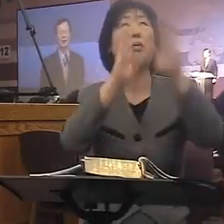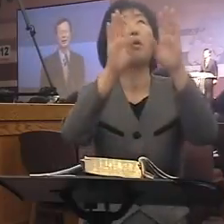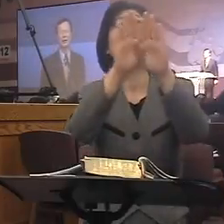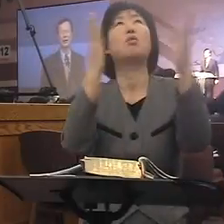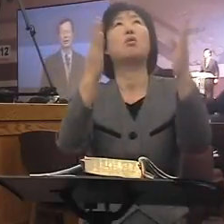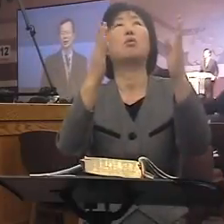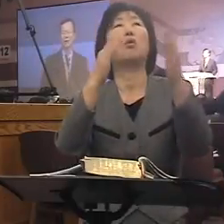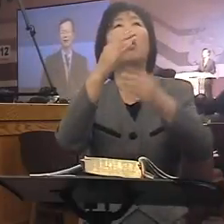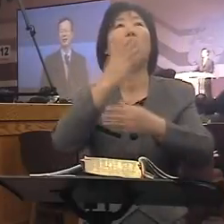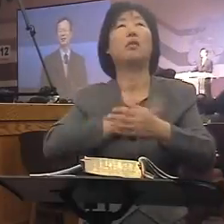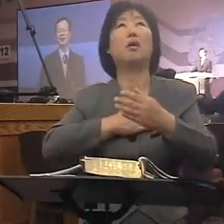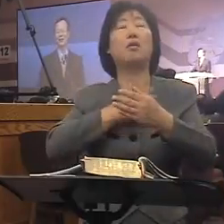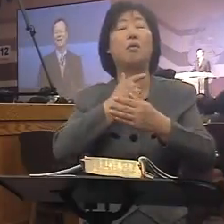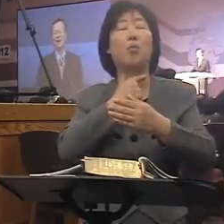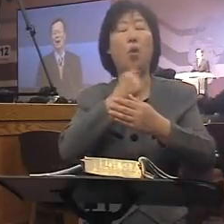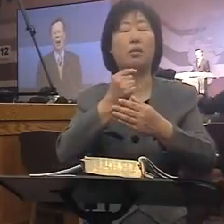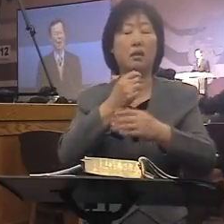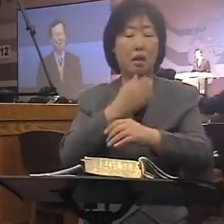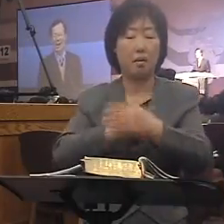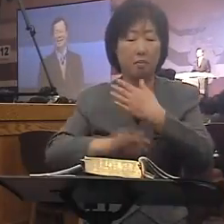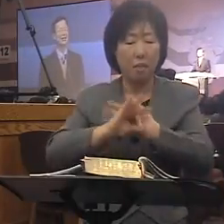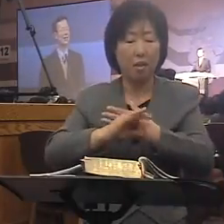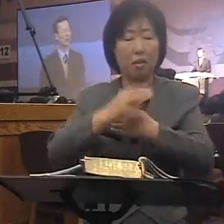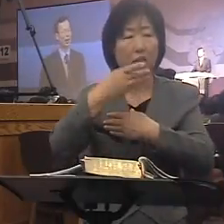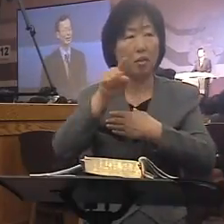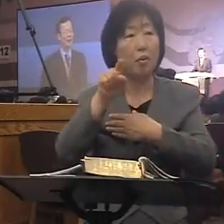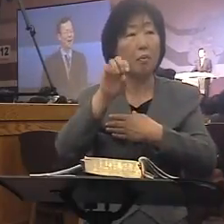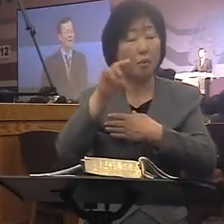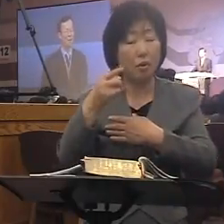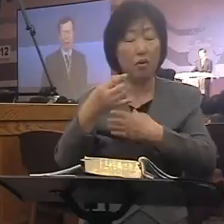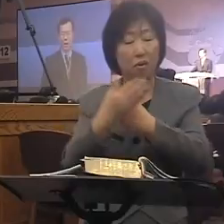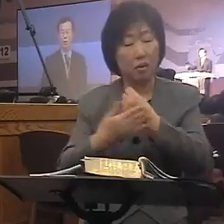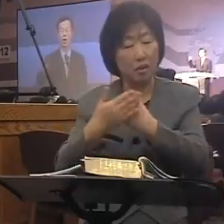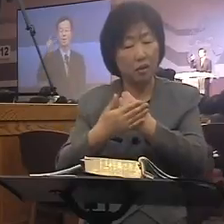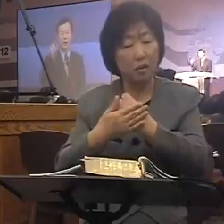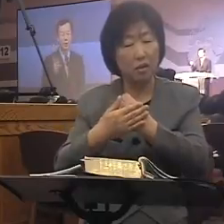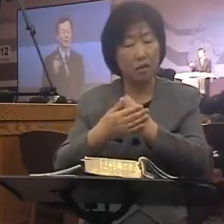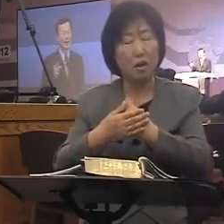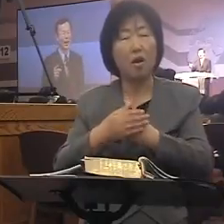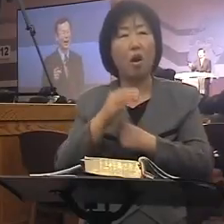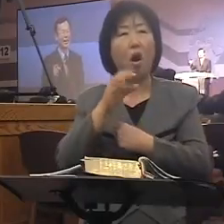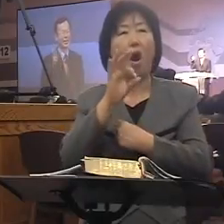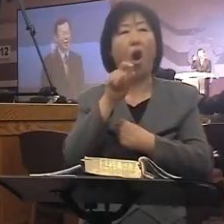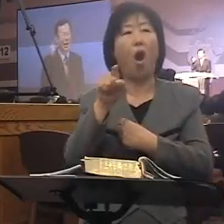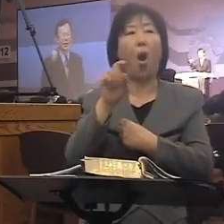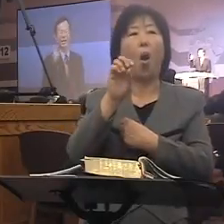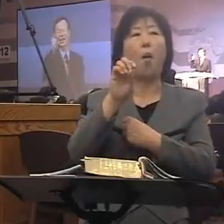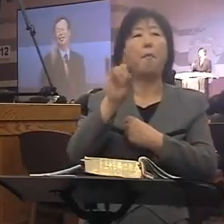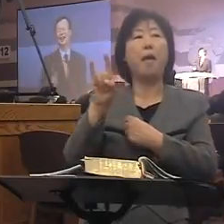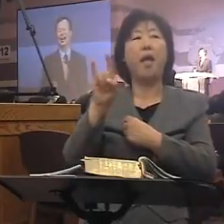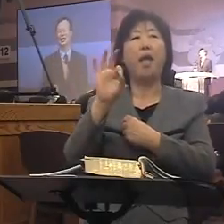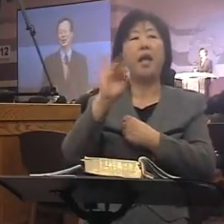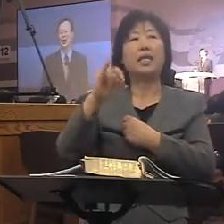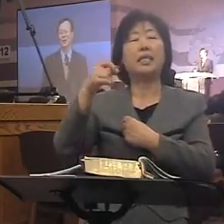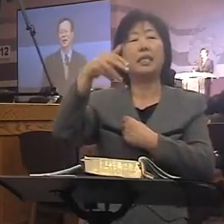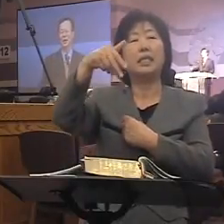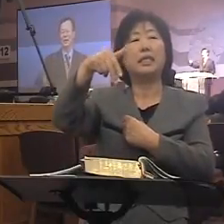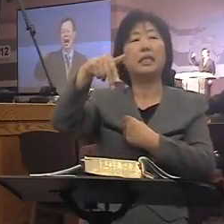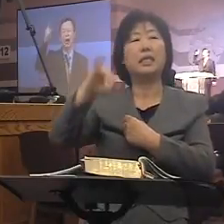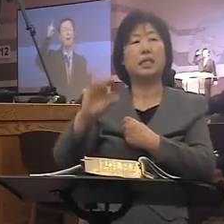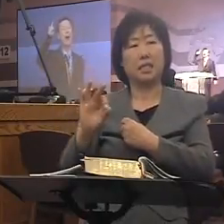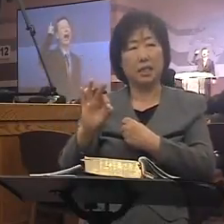계신다면 이 tough grace도 amazing grace로 변할 줄로 믿습니다. 그러한 자리까지